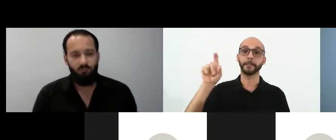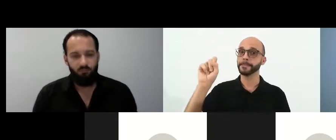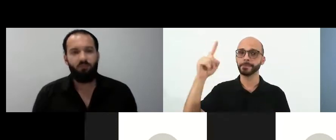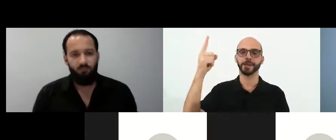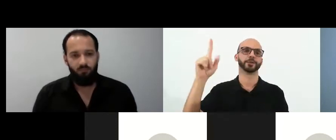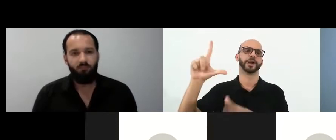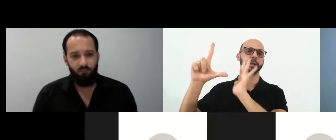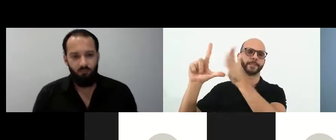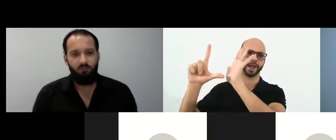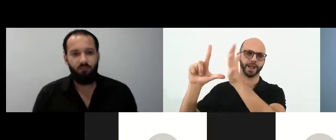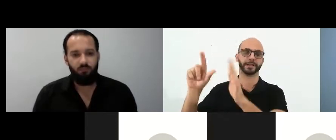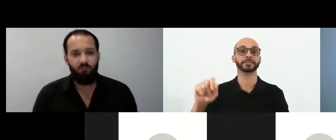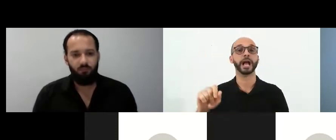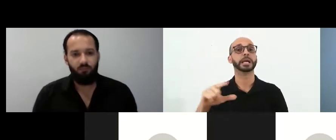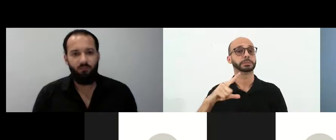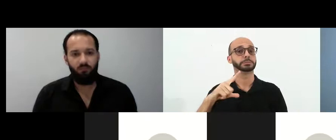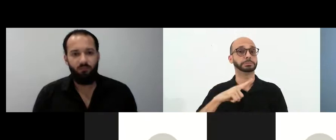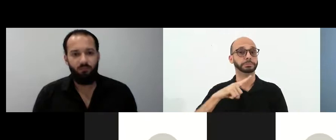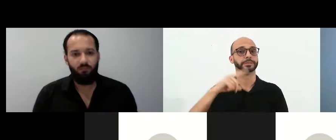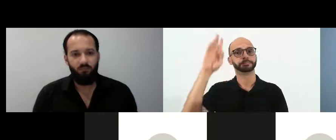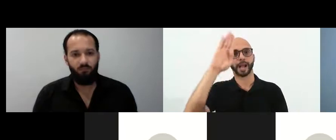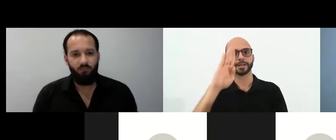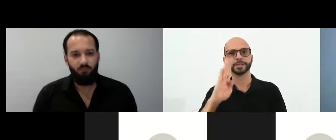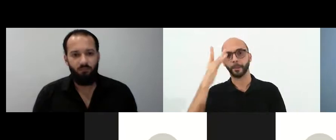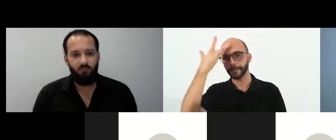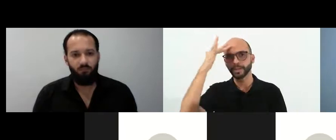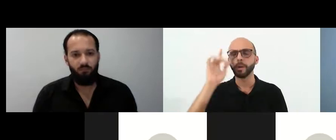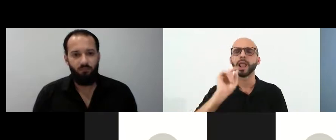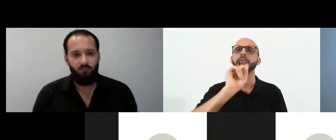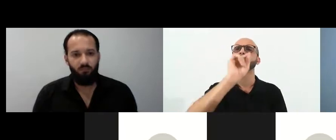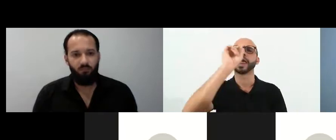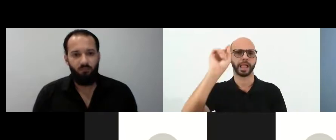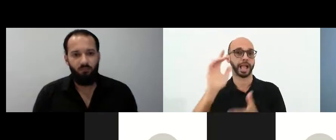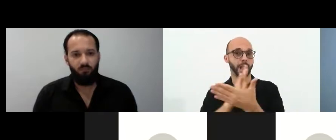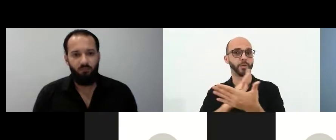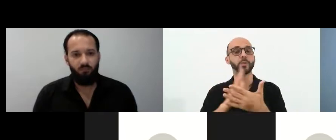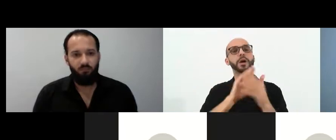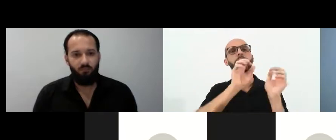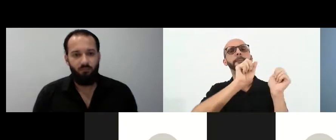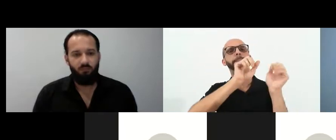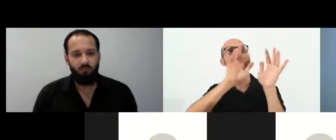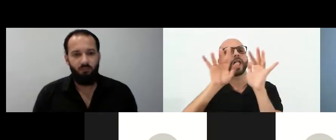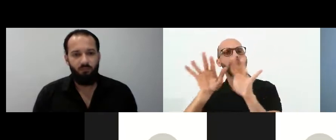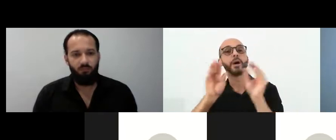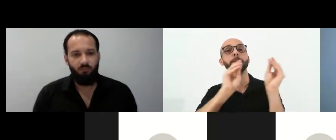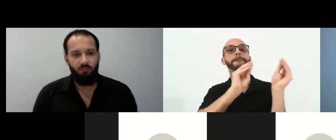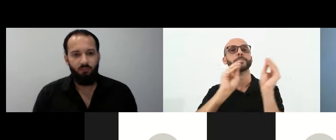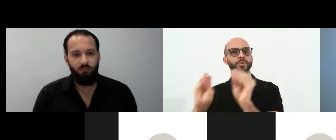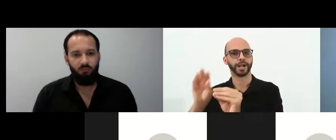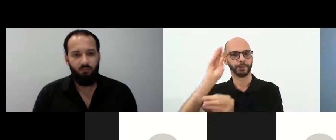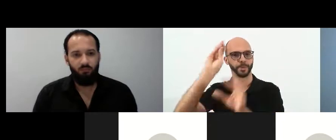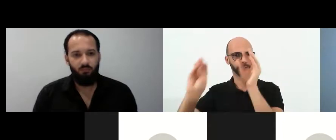na UFSC, foi a primeira vez o Letras Libras. Então, o Brasil todo tinha algumas